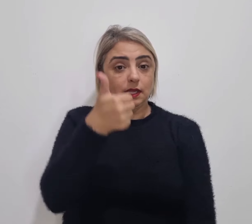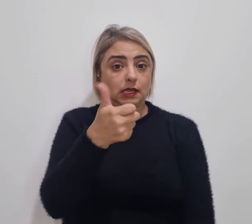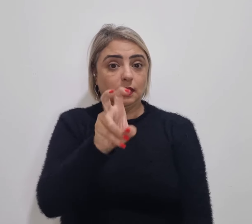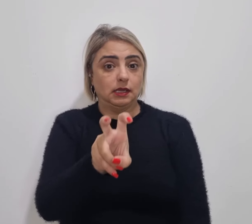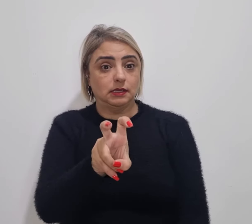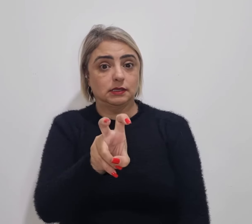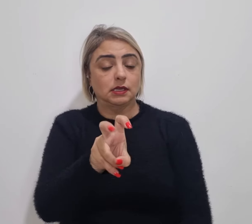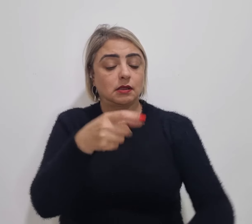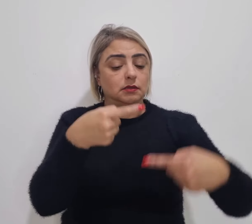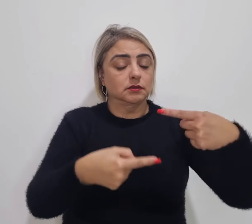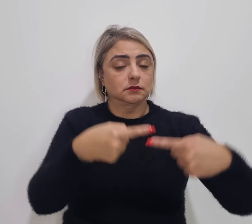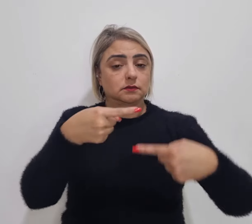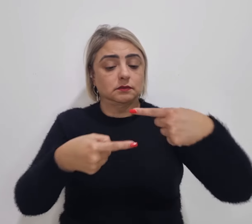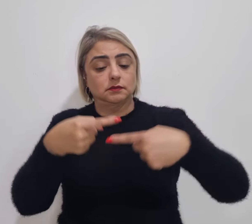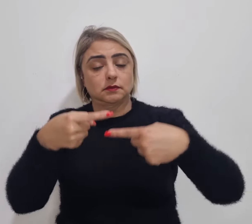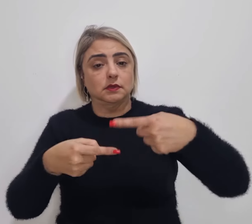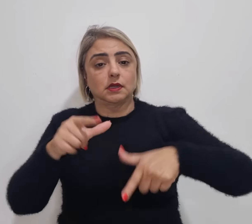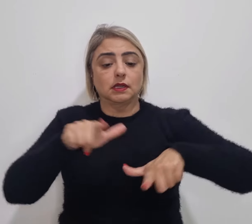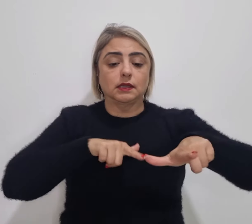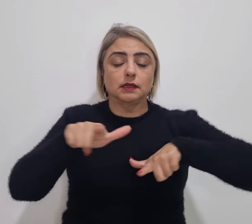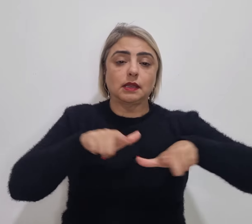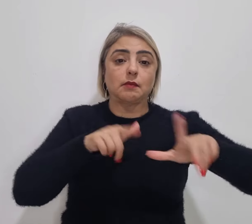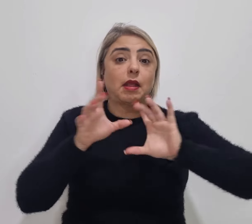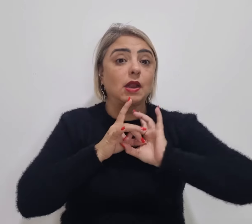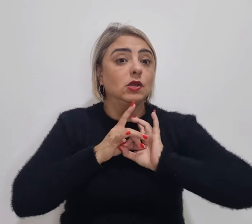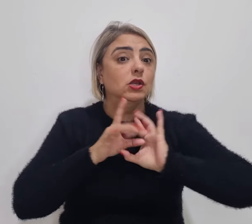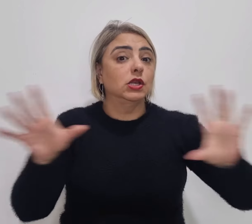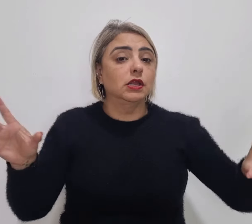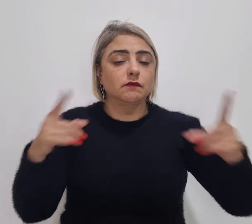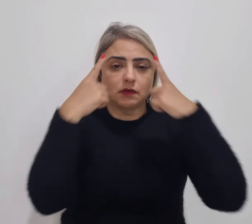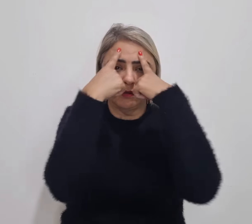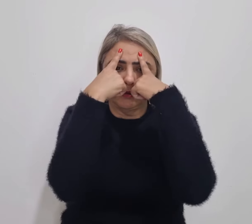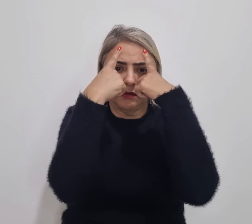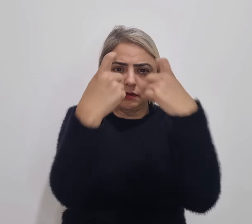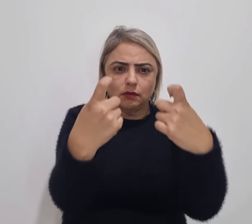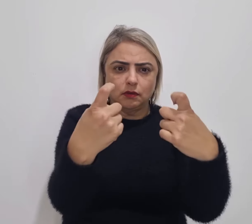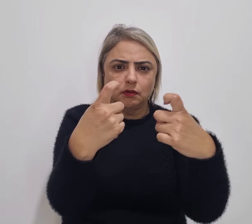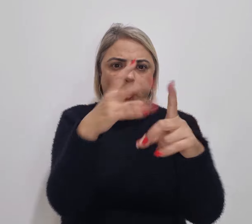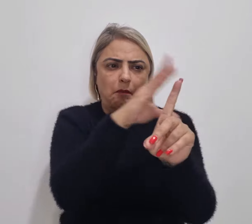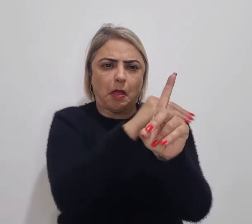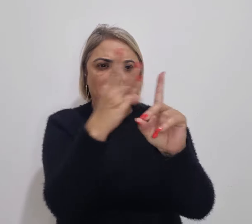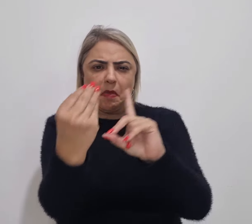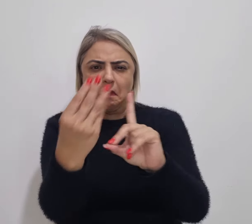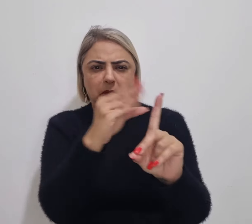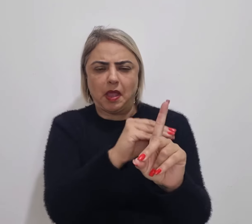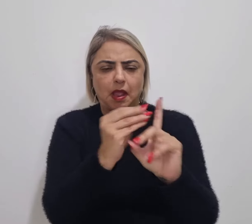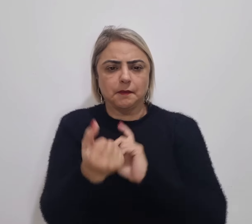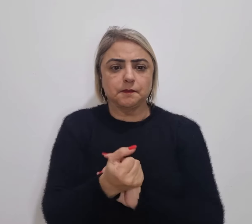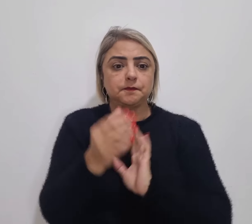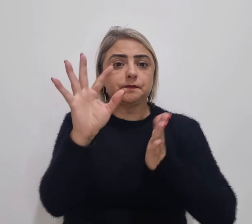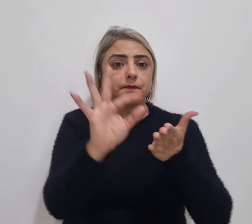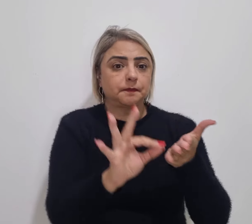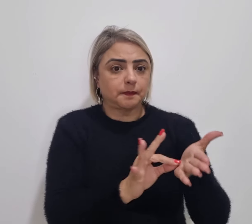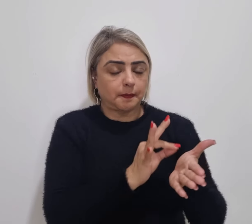o debate Trabalho Livre de Violência e Assédio. Ratificação da Convenção